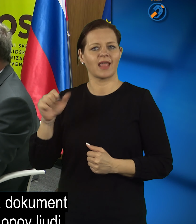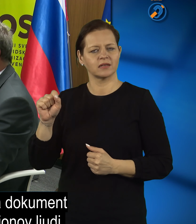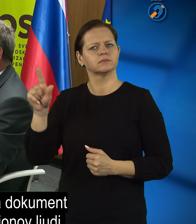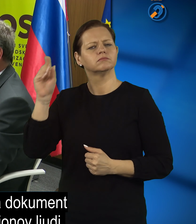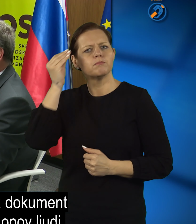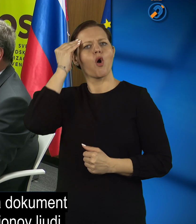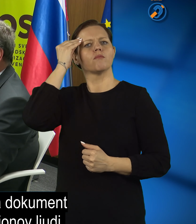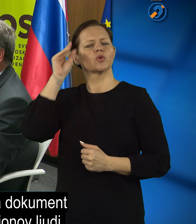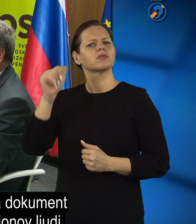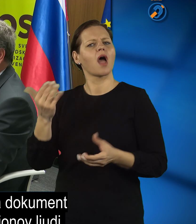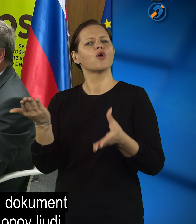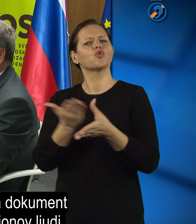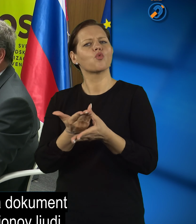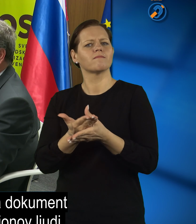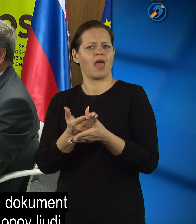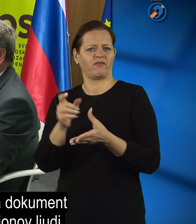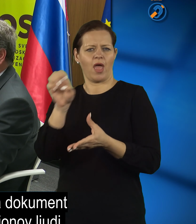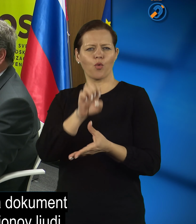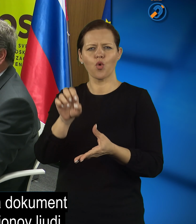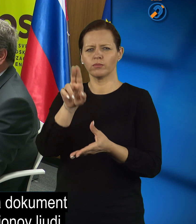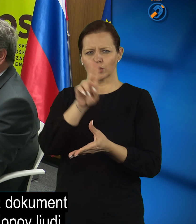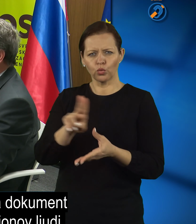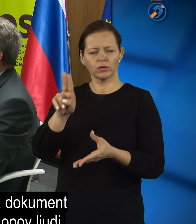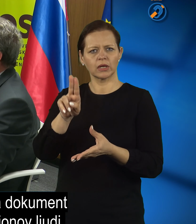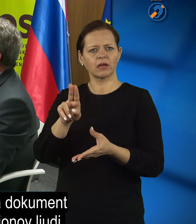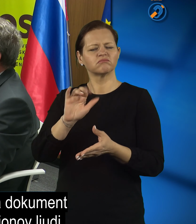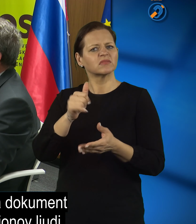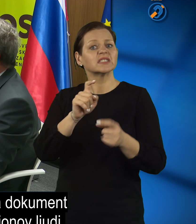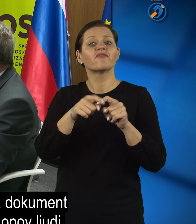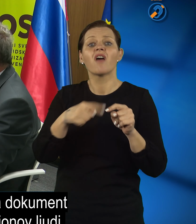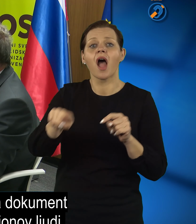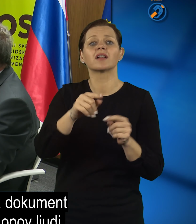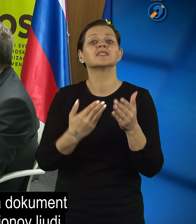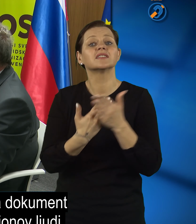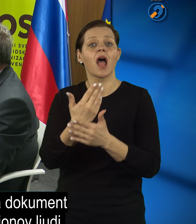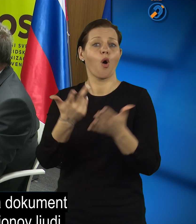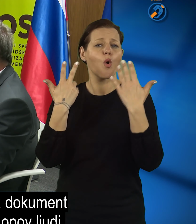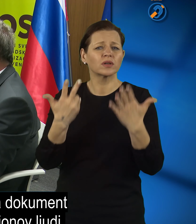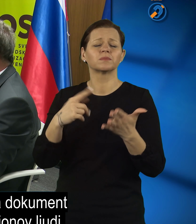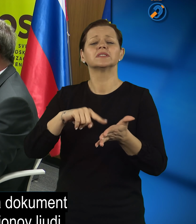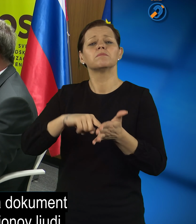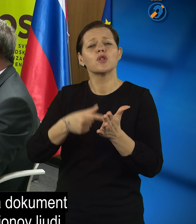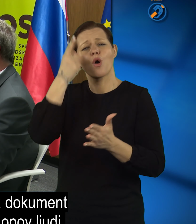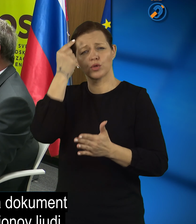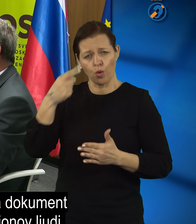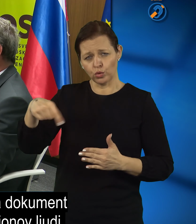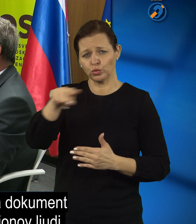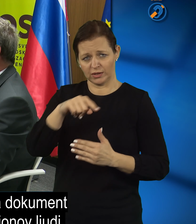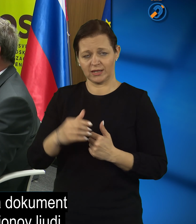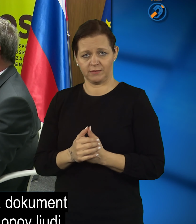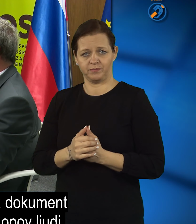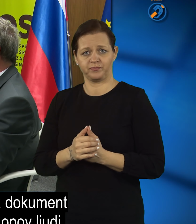Šoltes je spomnil, da dokument v Evropski uniji zadeva 80 milijonov ljudi.